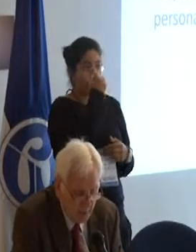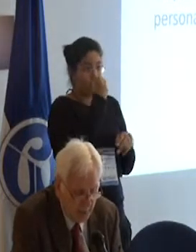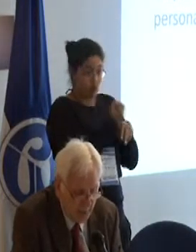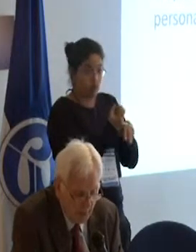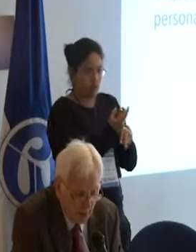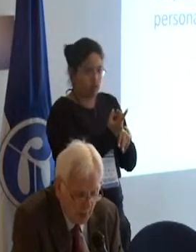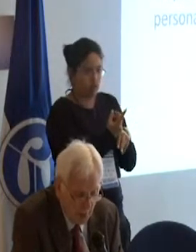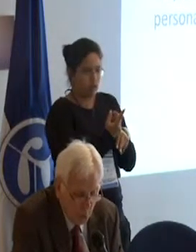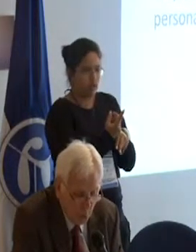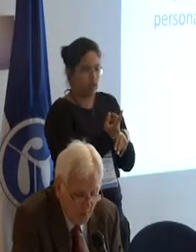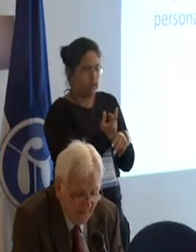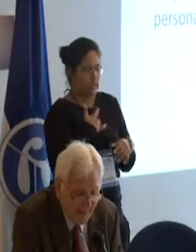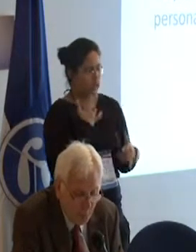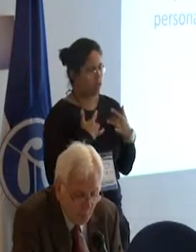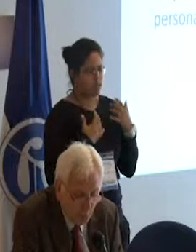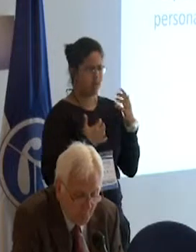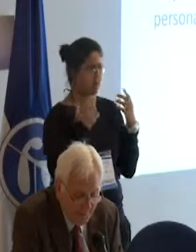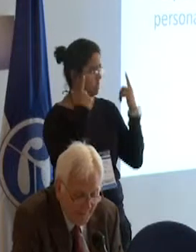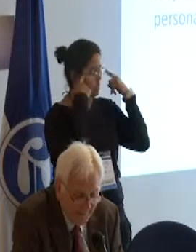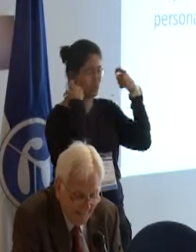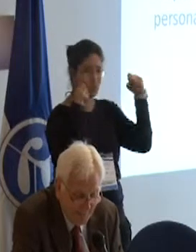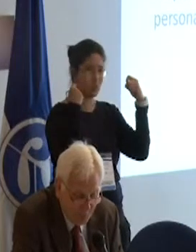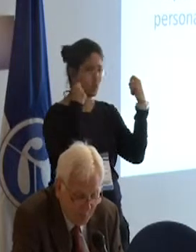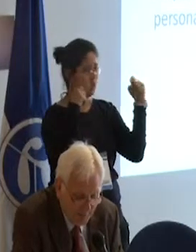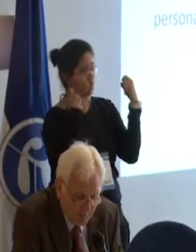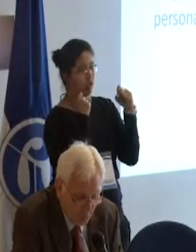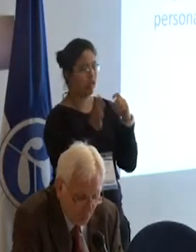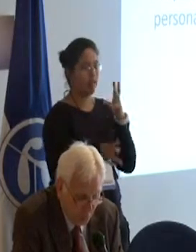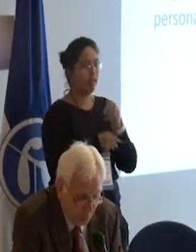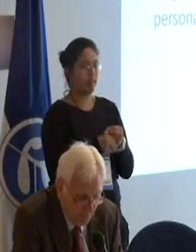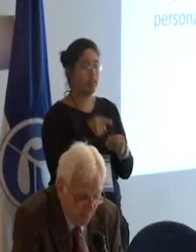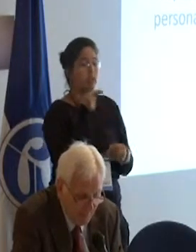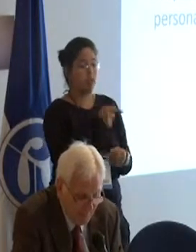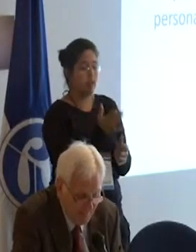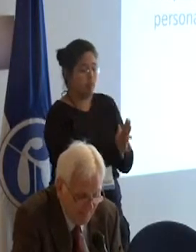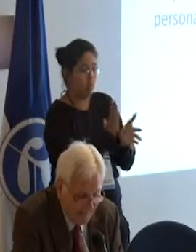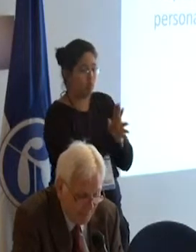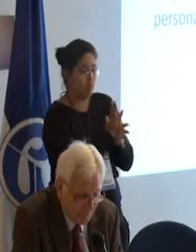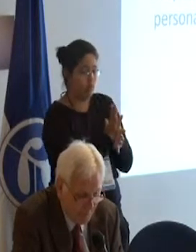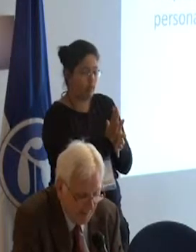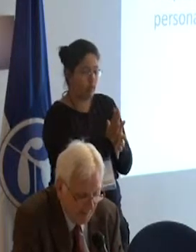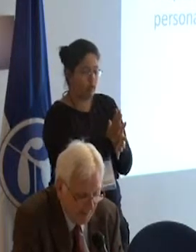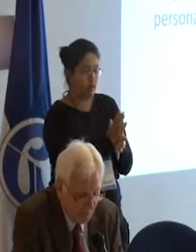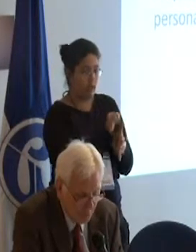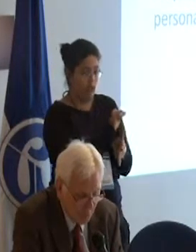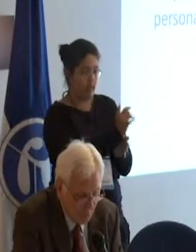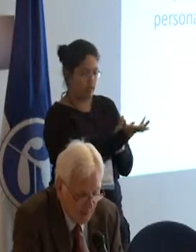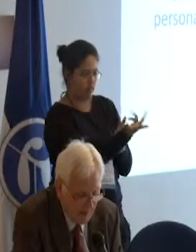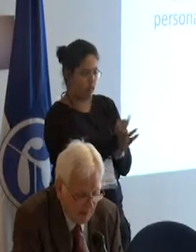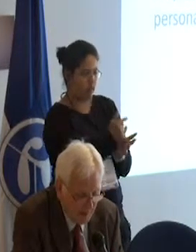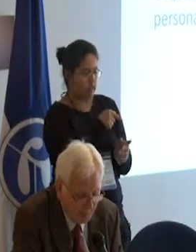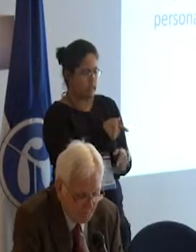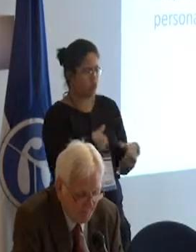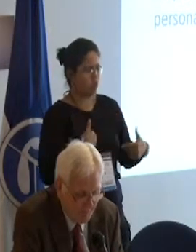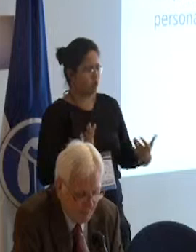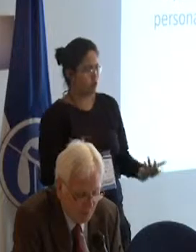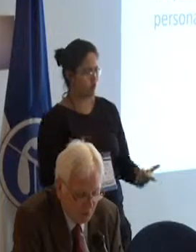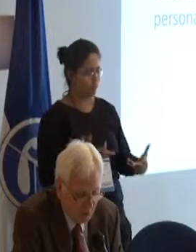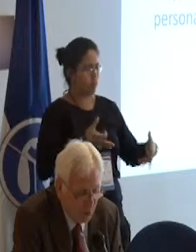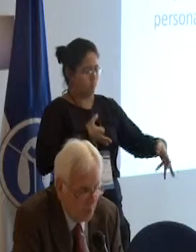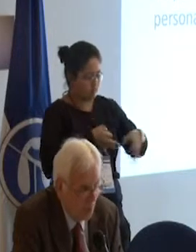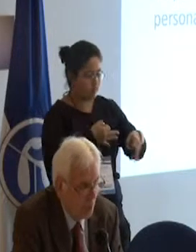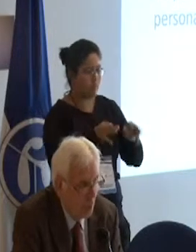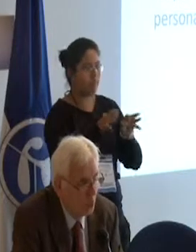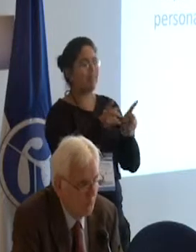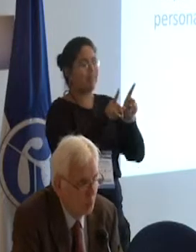Me preguntaba cómo lo iban a reaccionar los demás con respecto a estos alumnos y cómo le íbamos a explicar el hecho de que iba